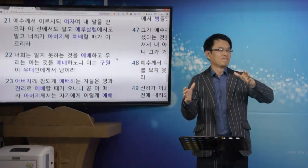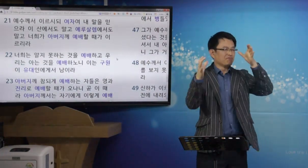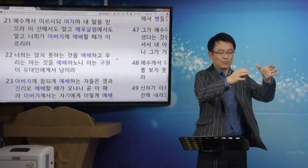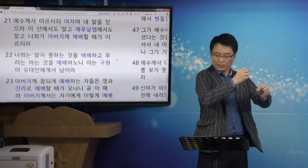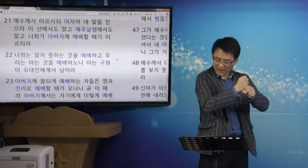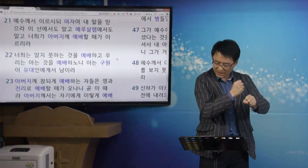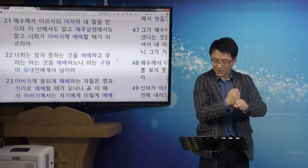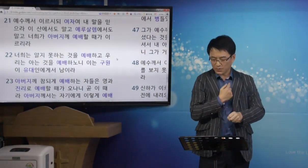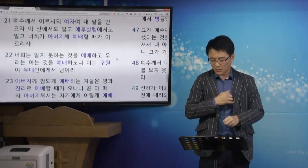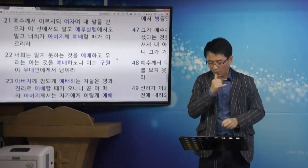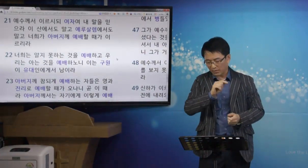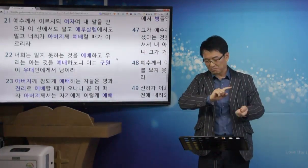신을